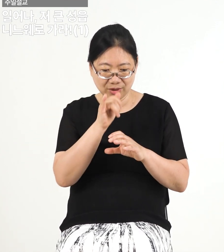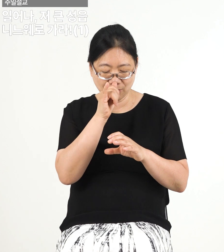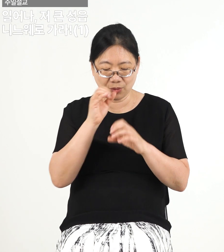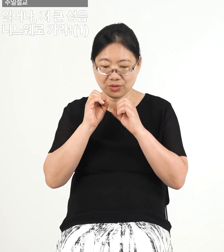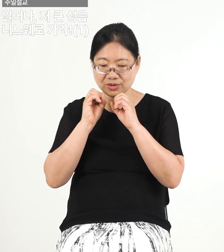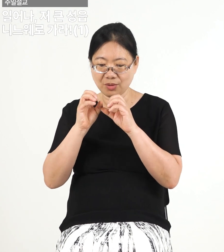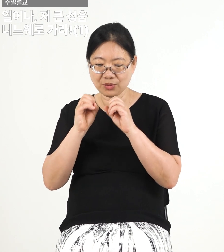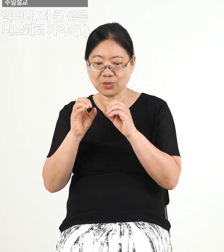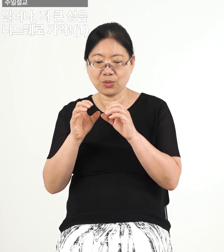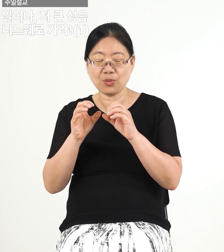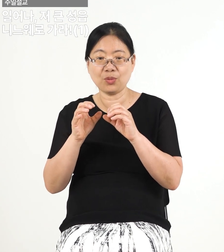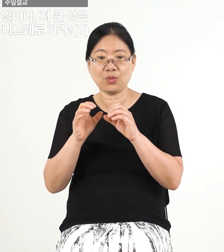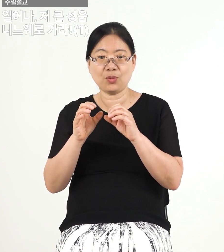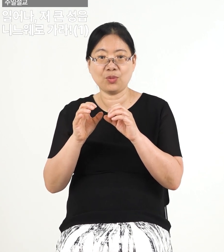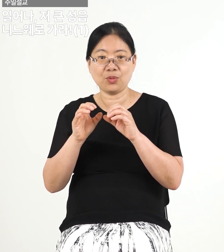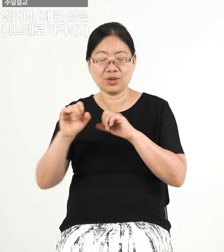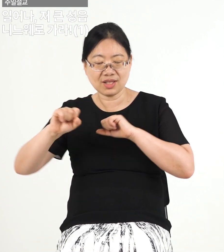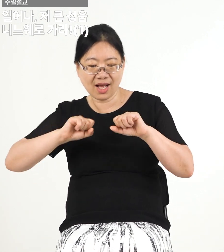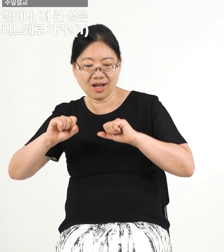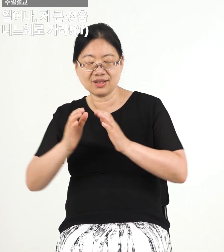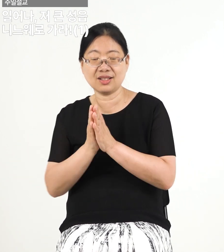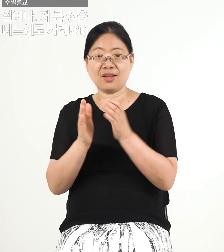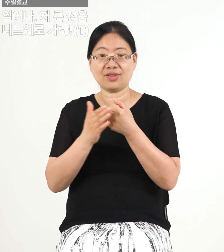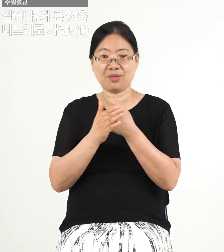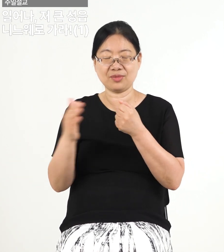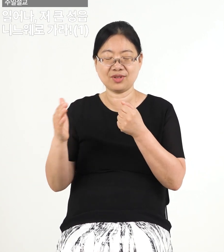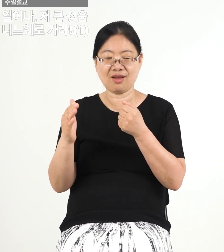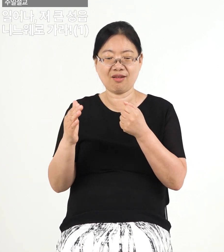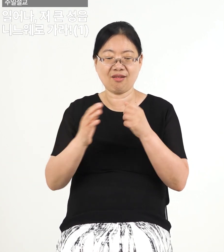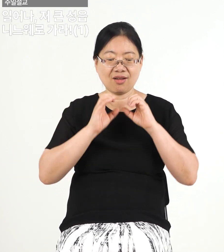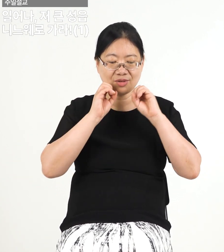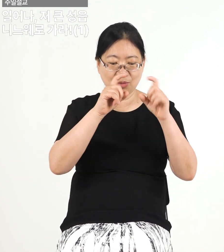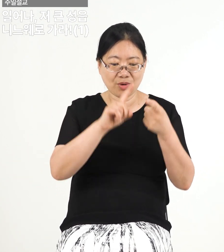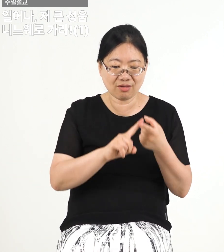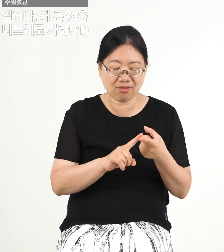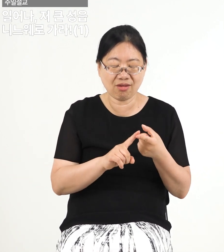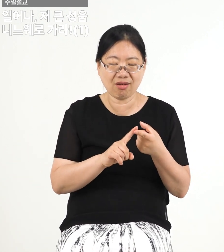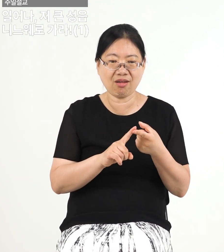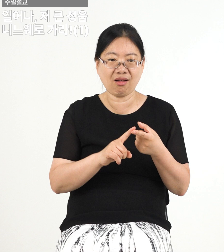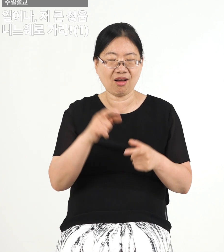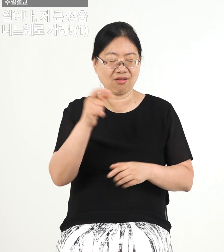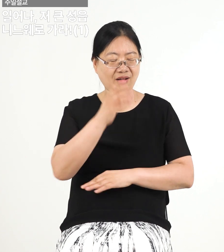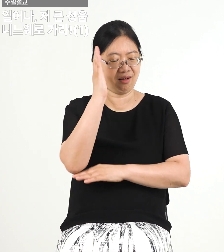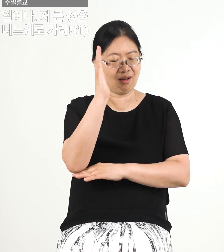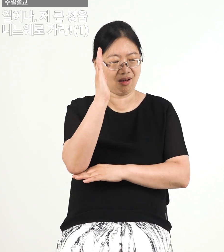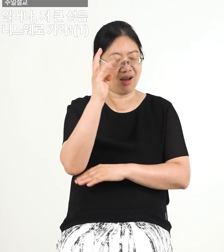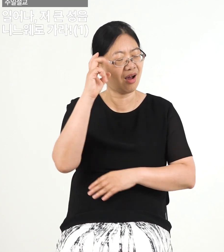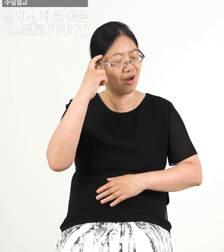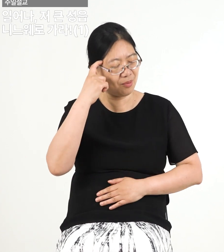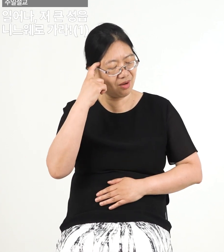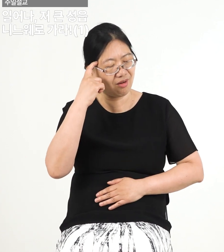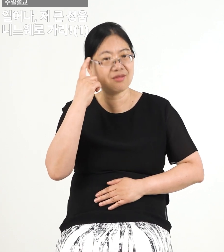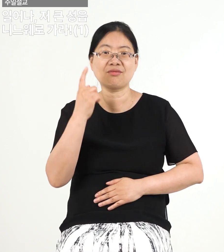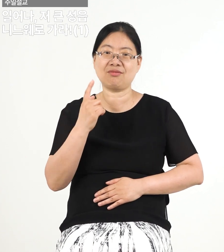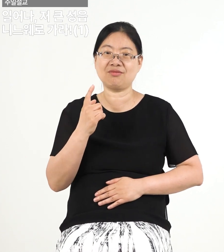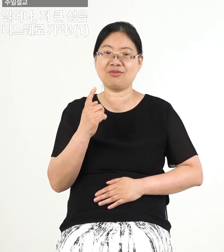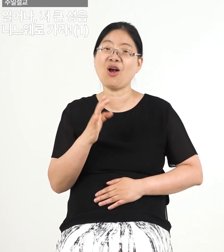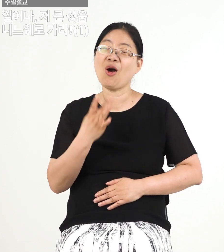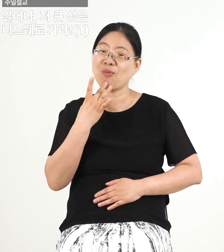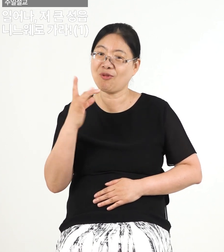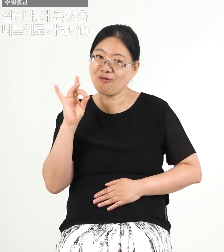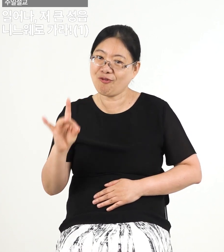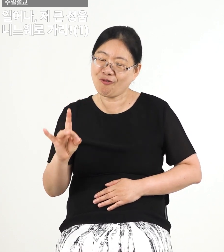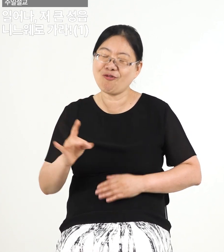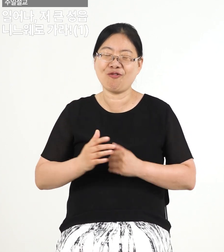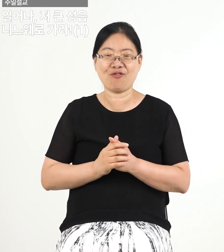시작이 되니까 선교에 대해서 강조를 하려나 보다. 예,